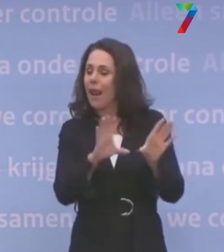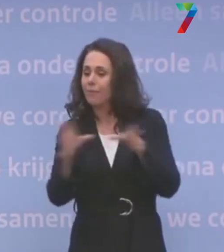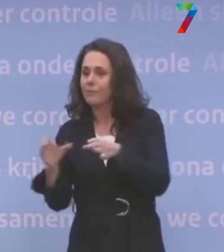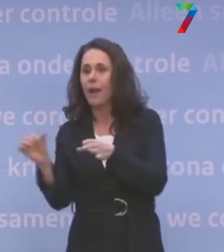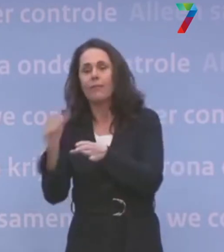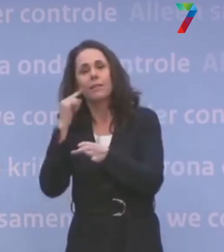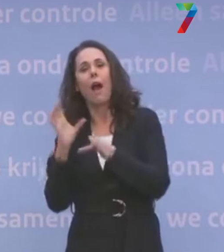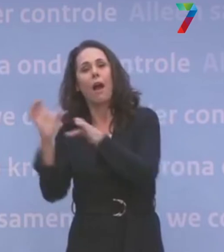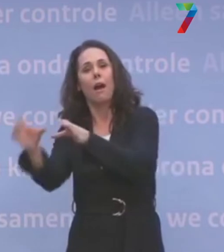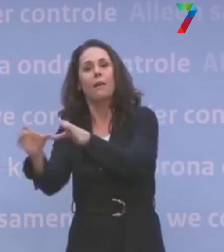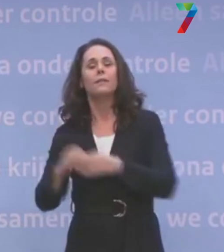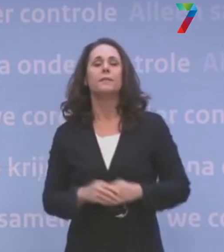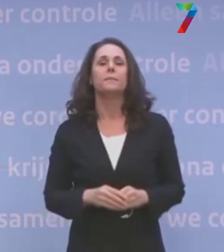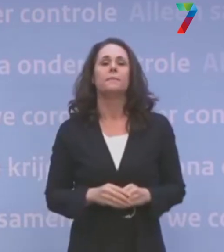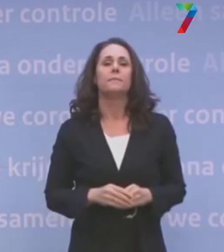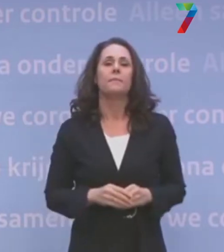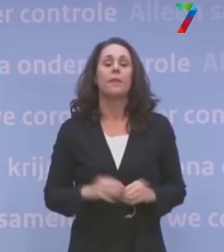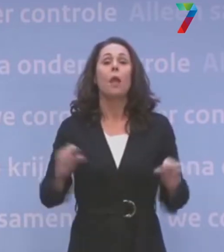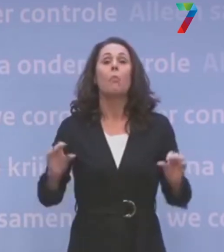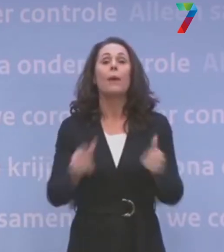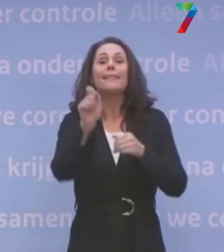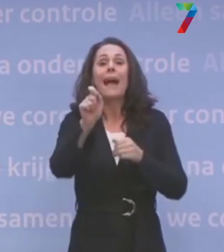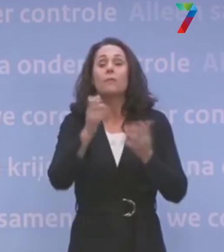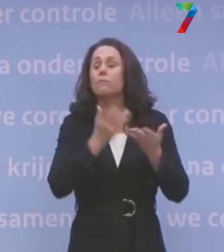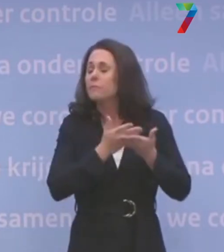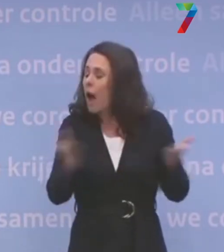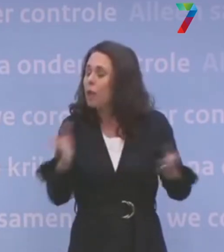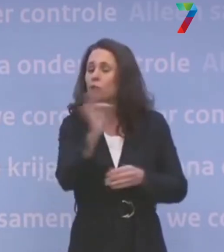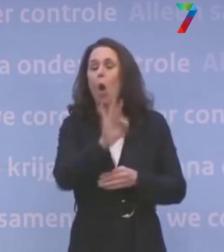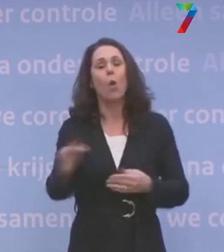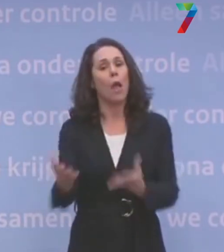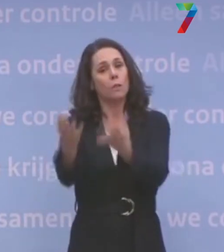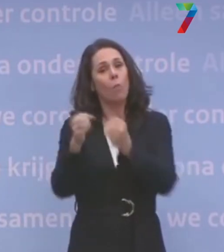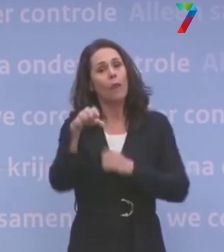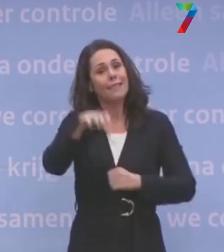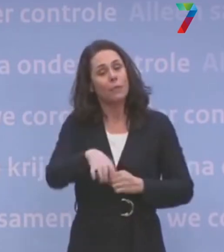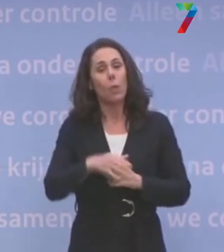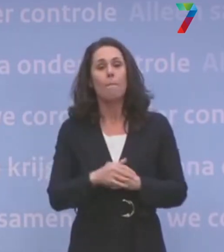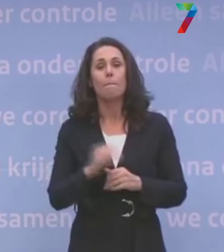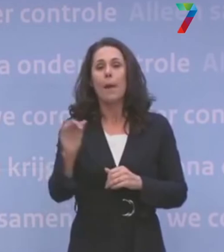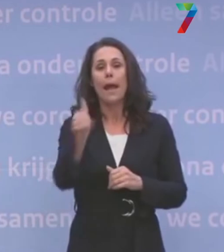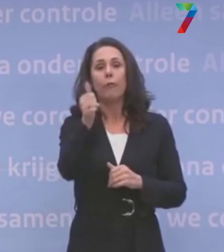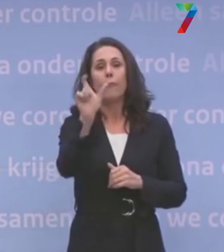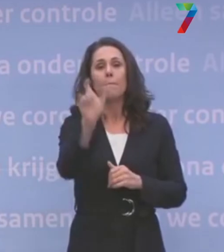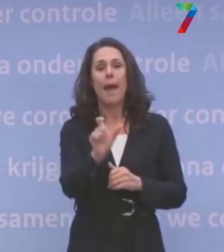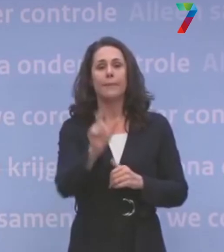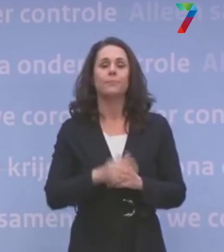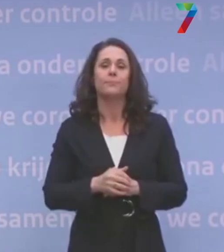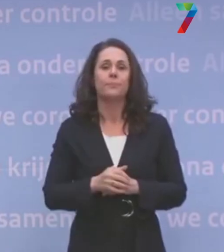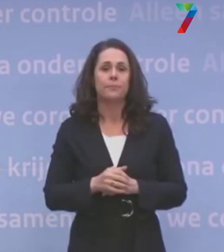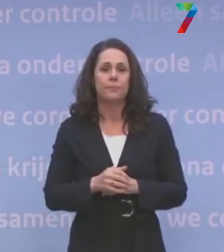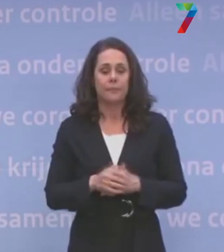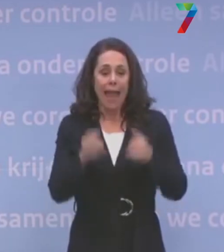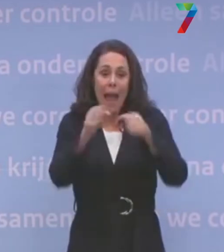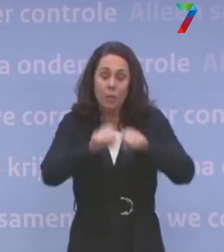helft. De ingangsdatum is voor alle scholen en opvangcentra 11 mei. De uitwerking